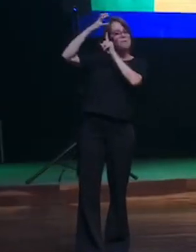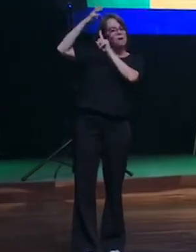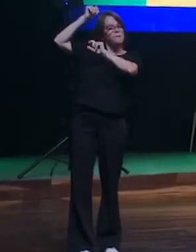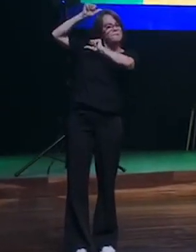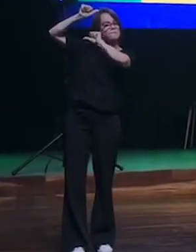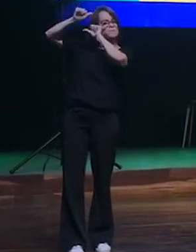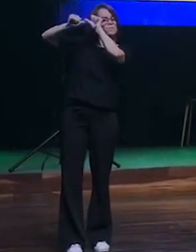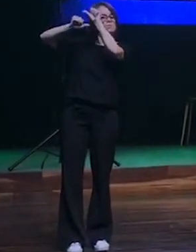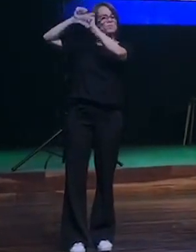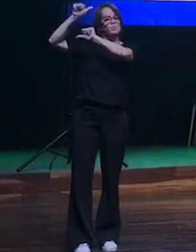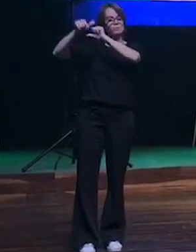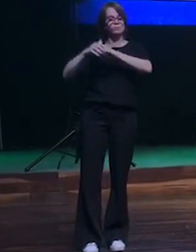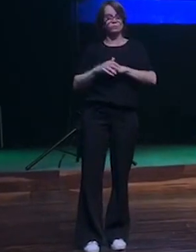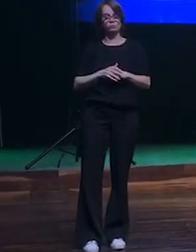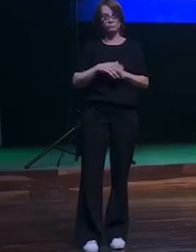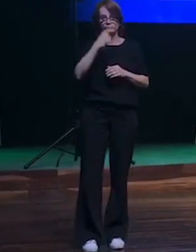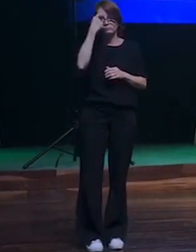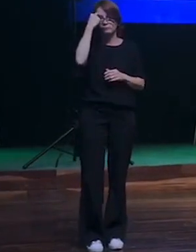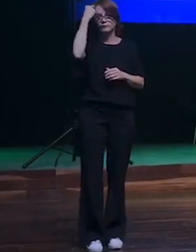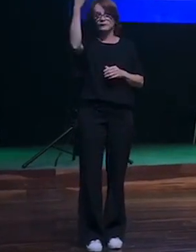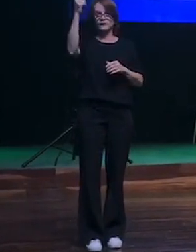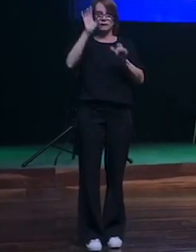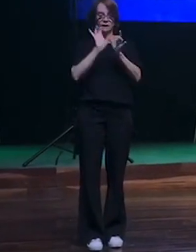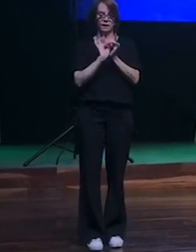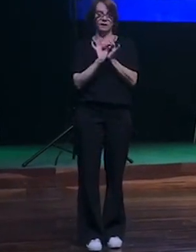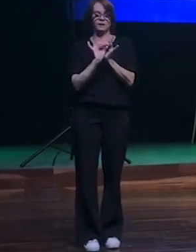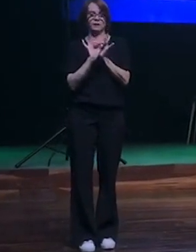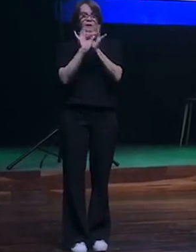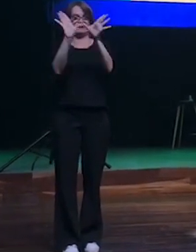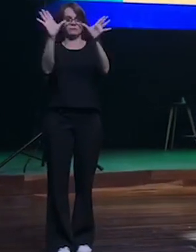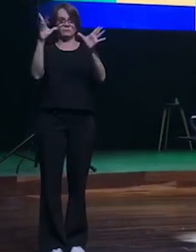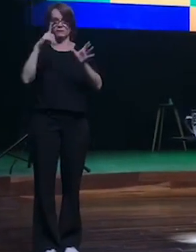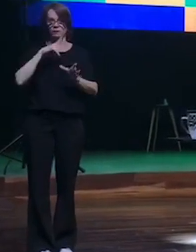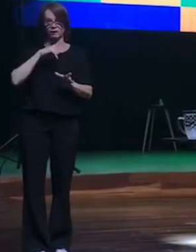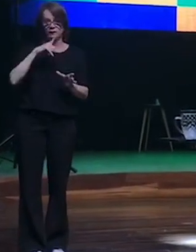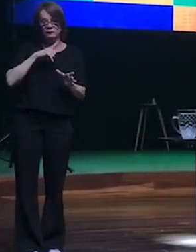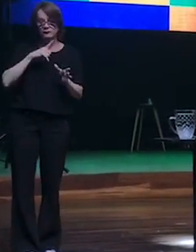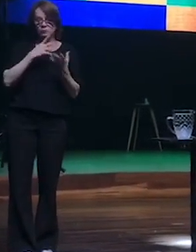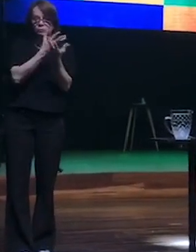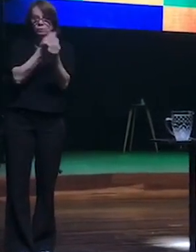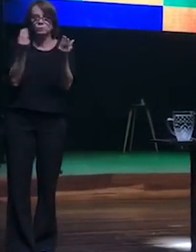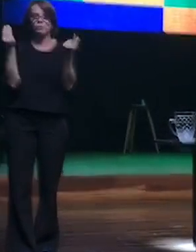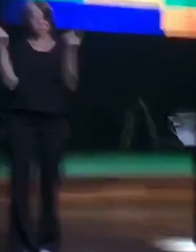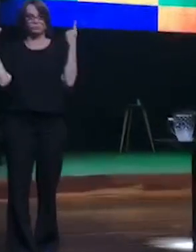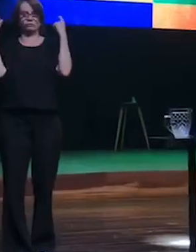As ideias da liberdade, elas encontram tanta dificuldade hoje,